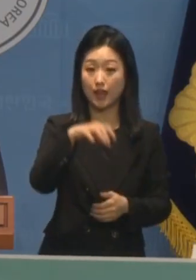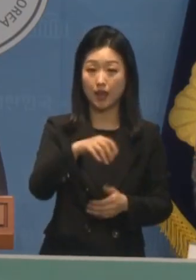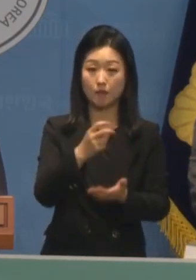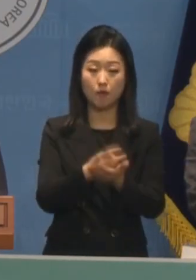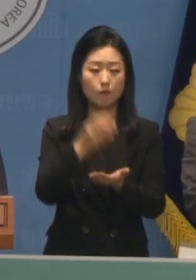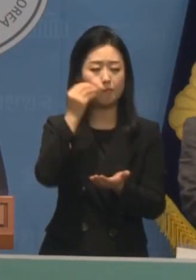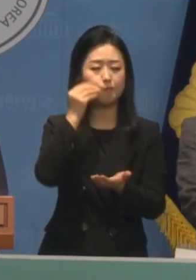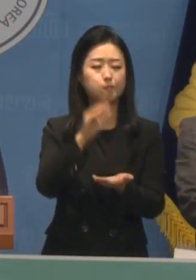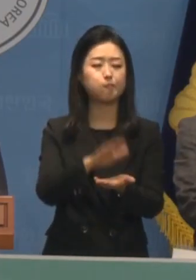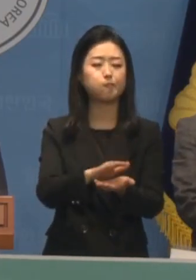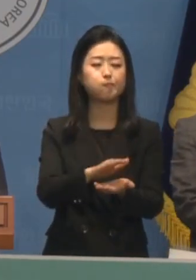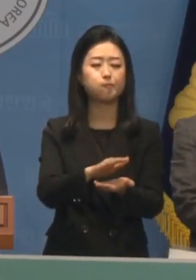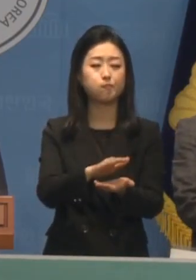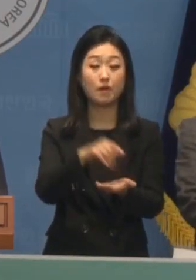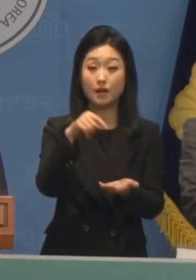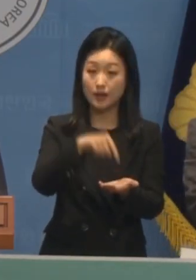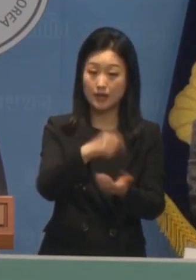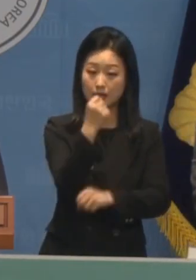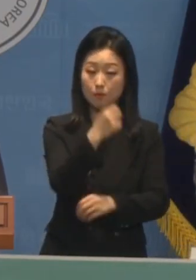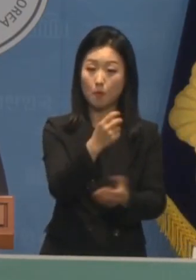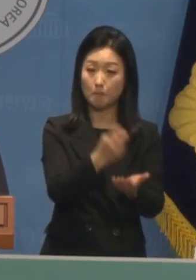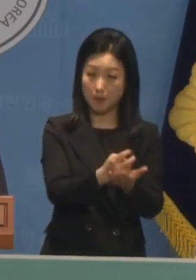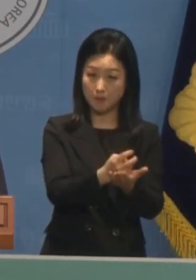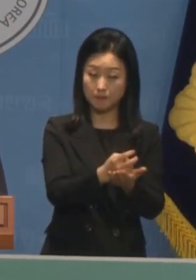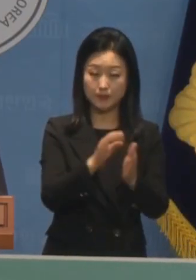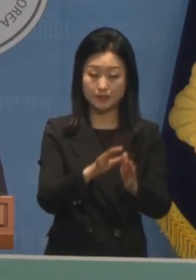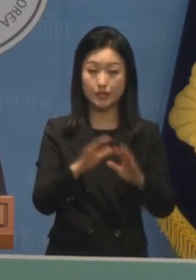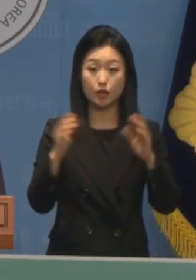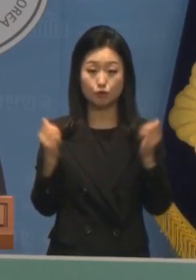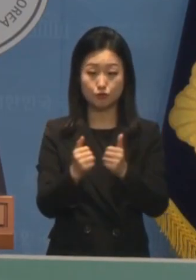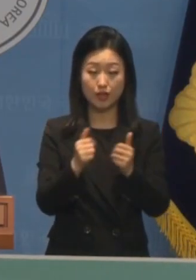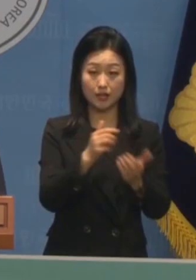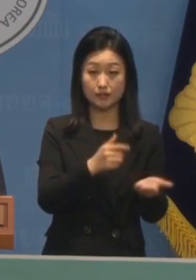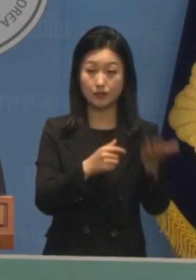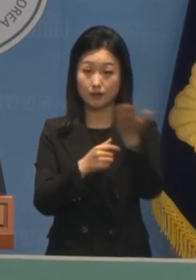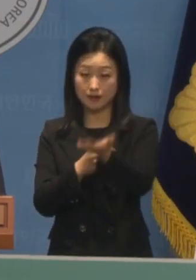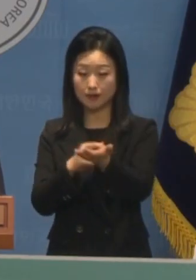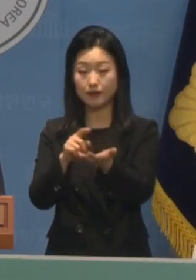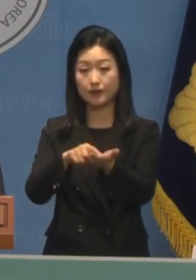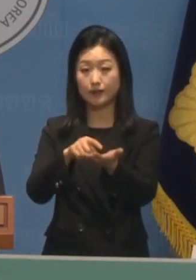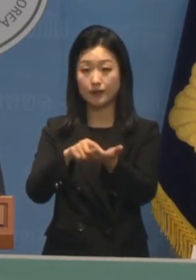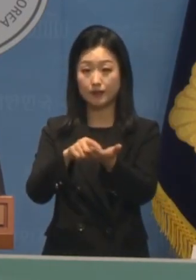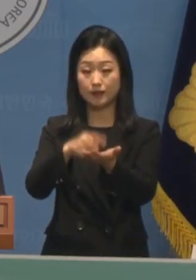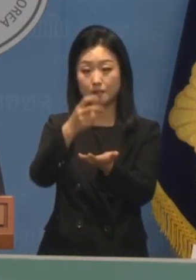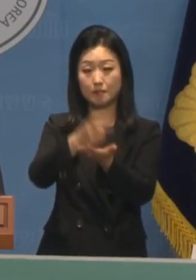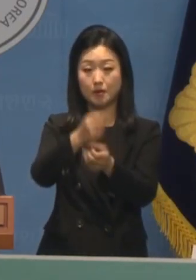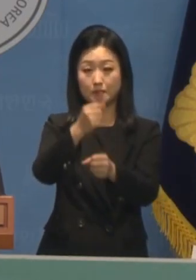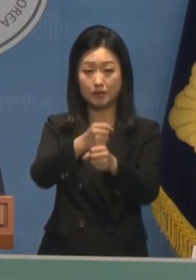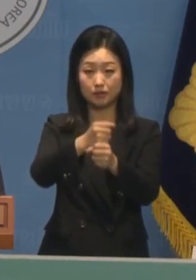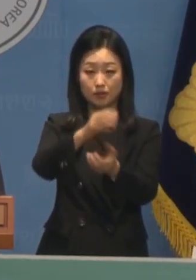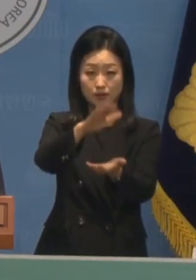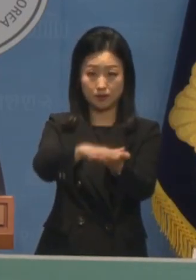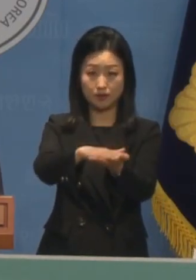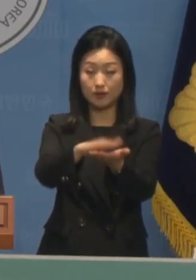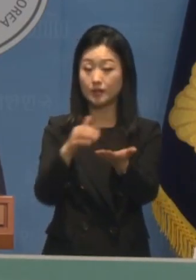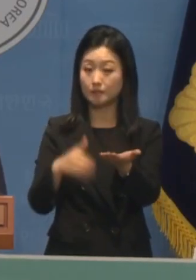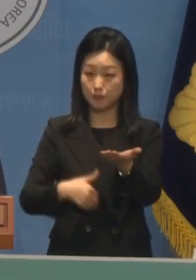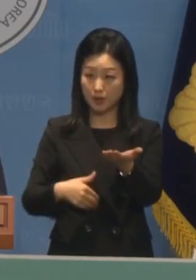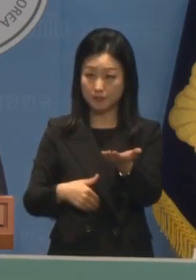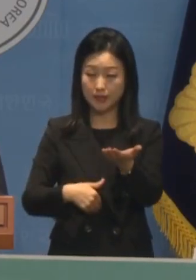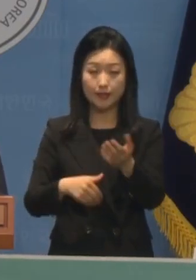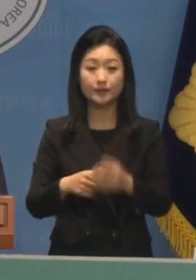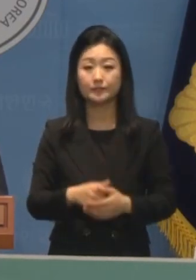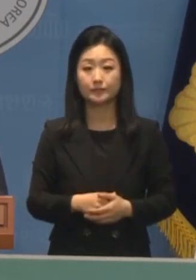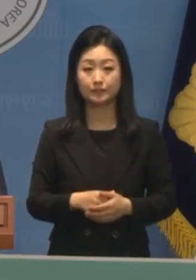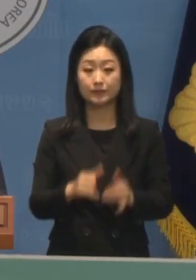있었던 사회연대 경제기본법을 이제는 우리 국회가 미루지 말고 입법해내야 합니다. 색안경을